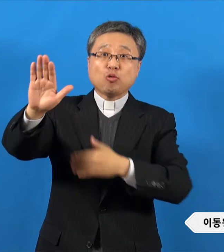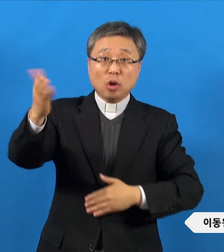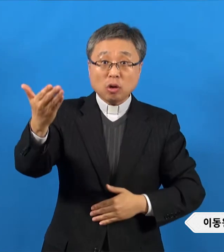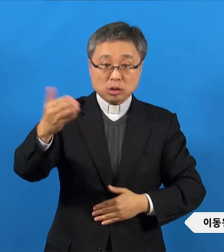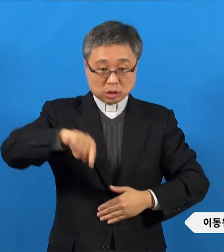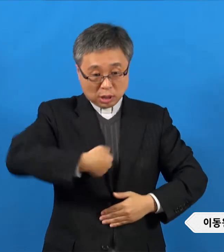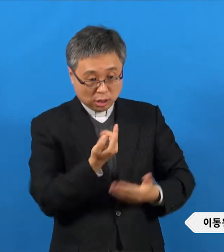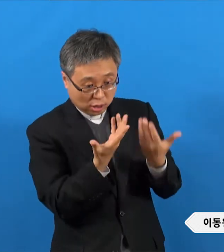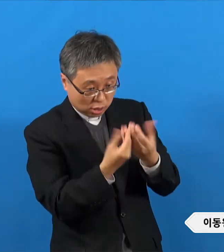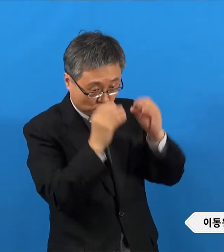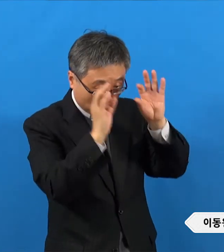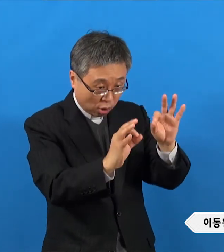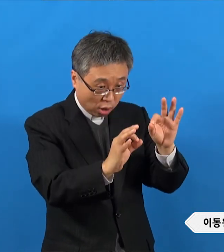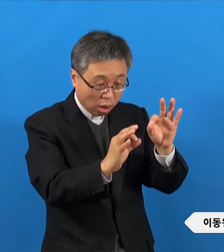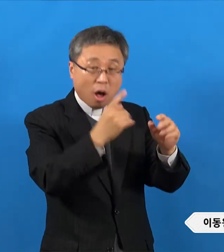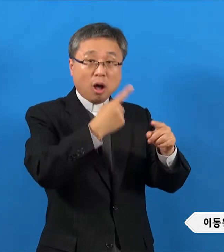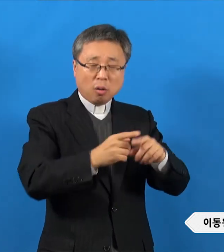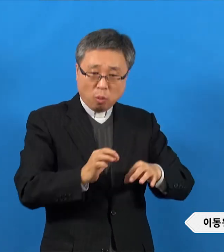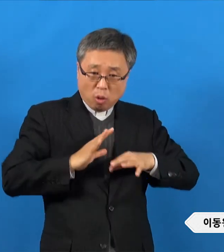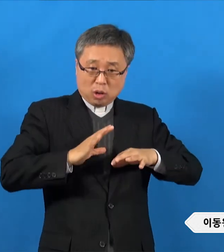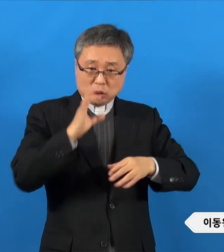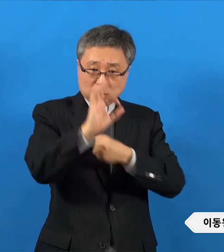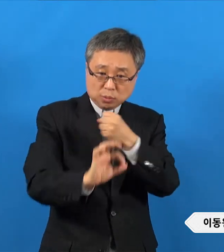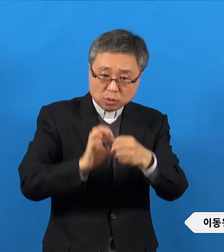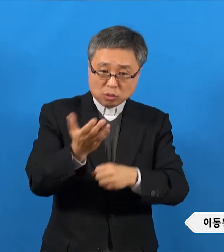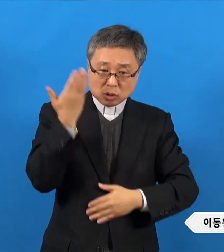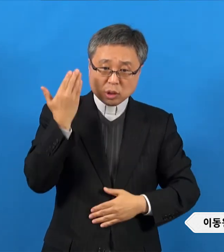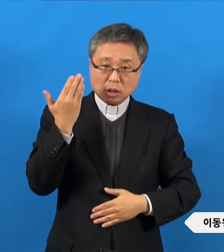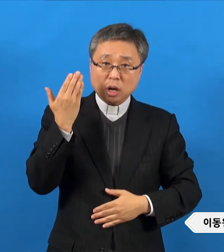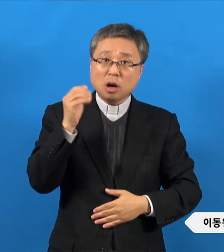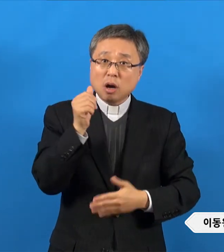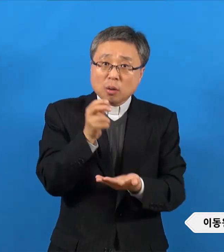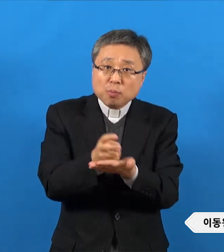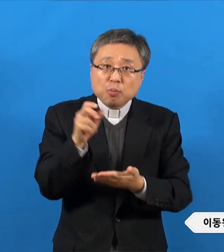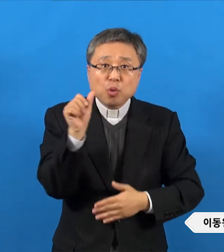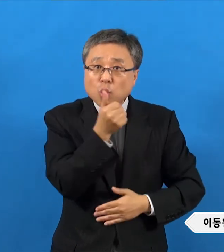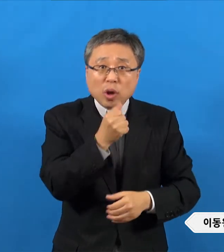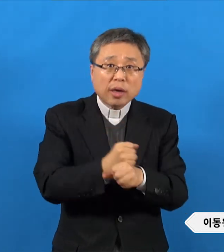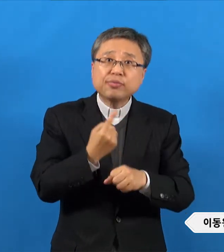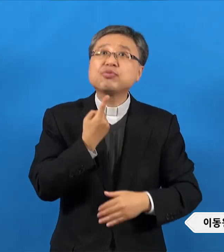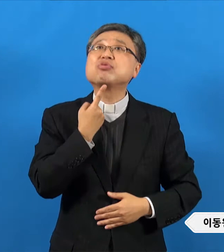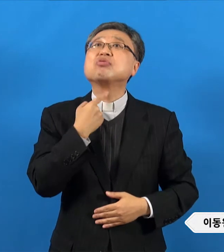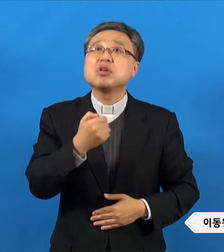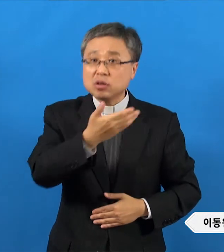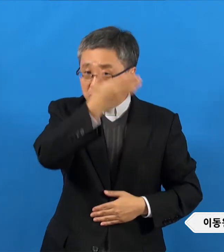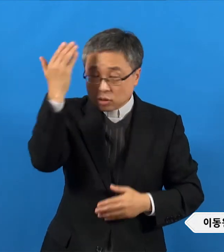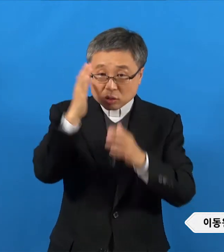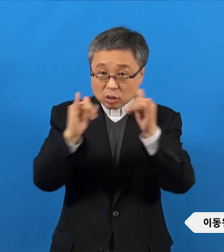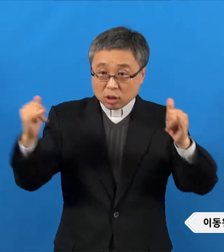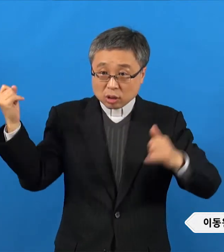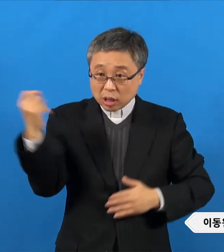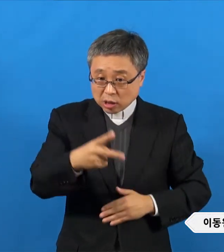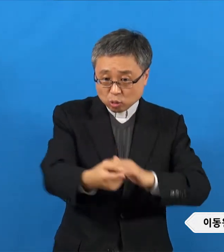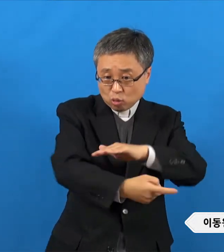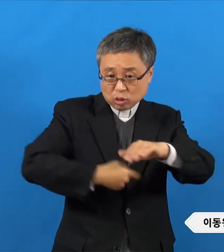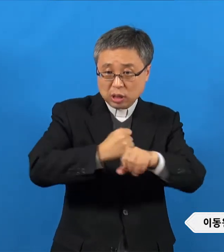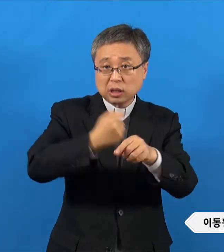깜짝 놀랐습니다. 10년 전 자기가 변호했던 청년이 다시 절도죄로 들어와서 재판을 받게 된 거예요.